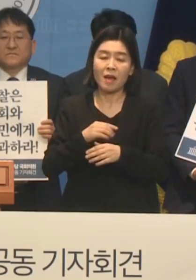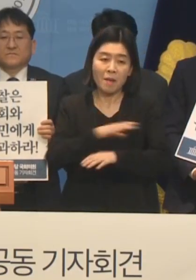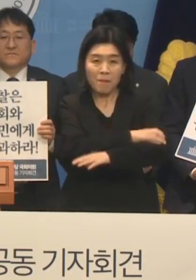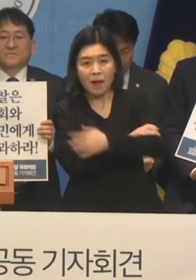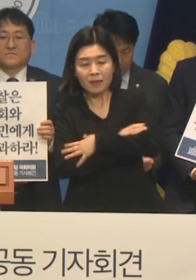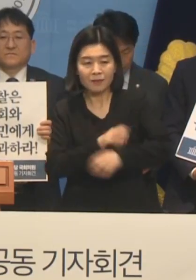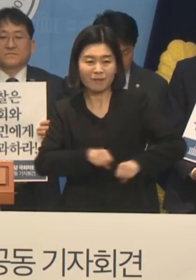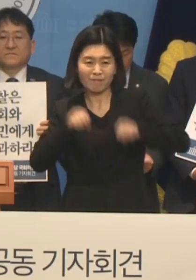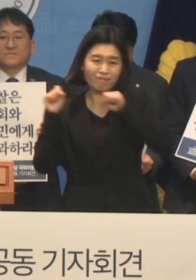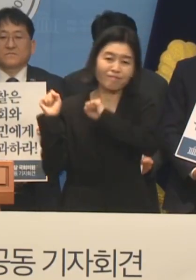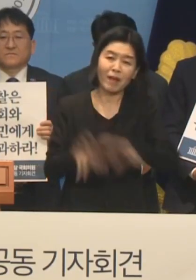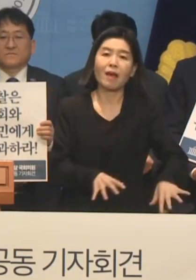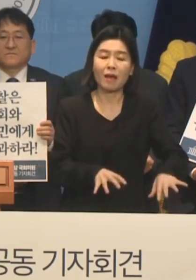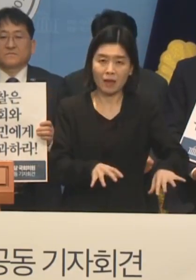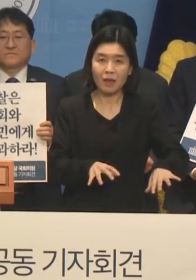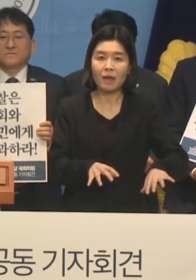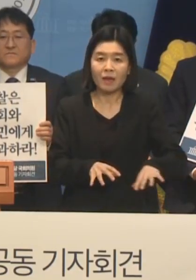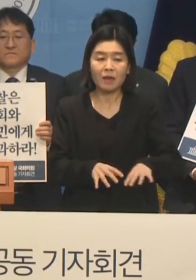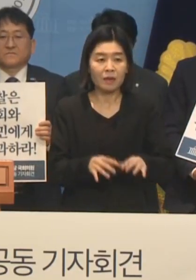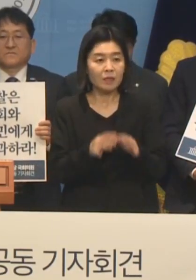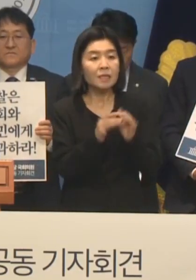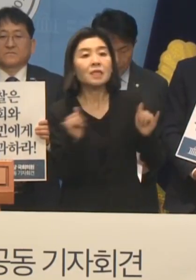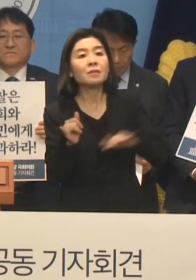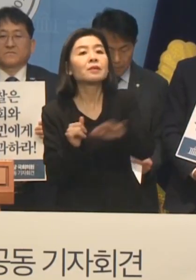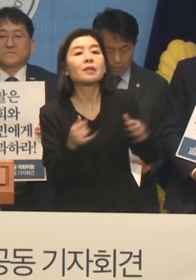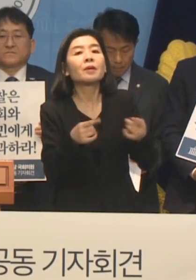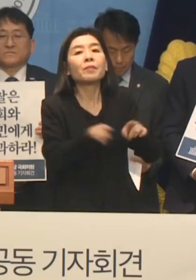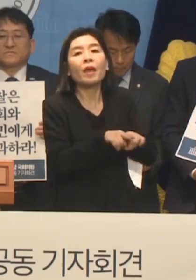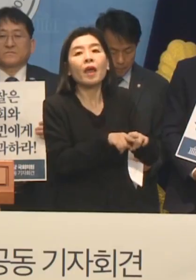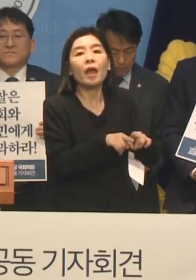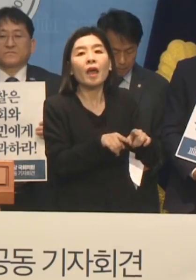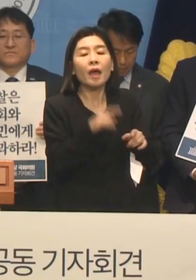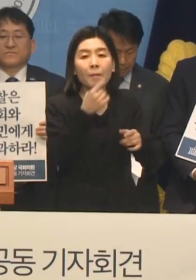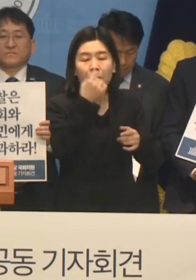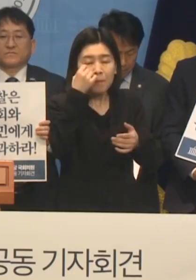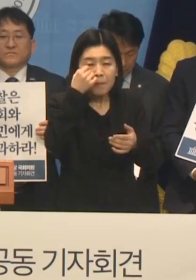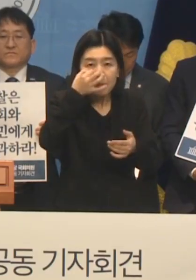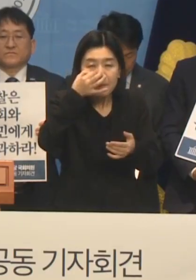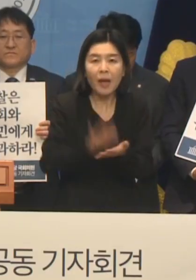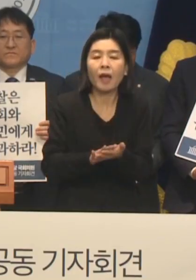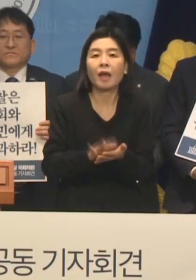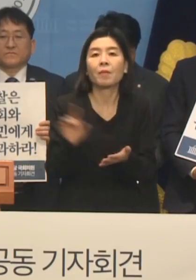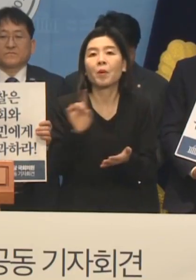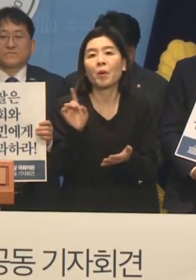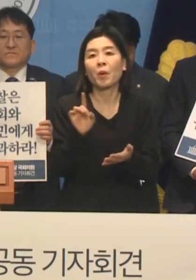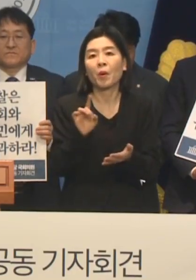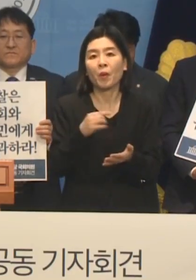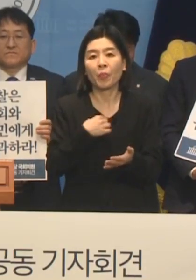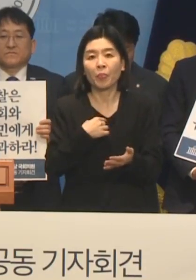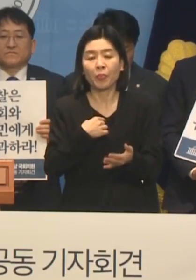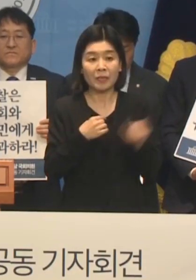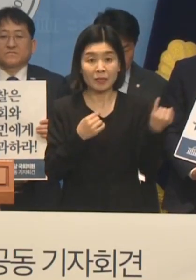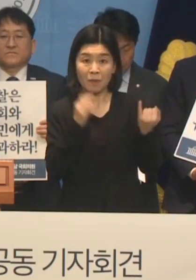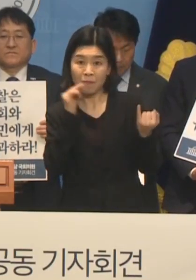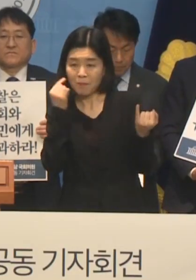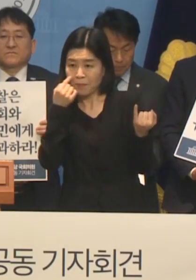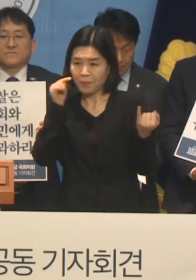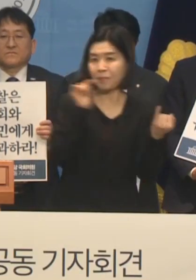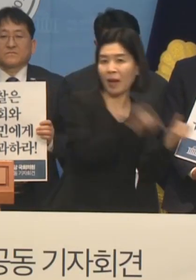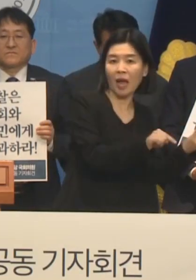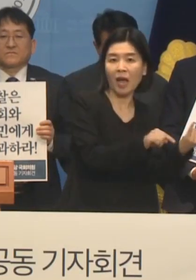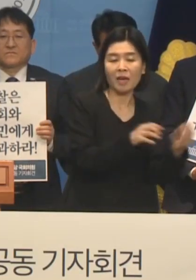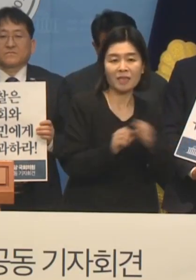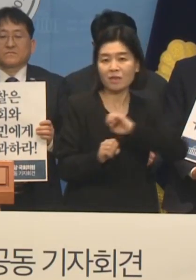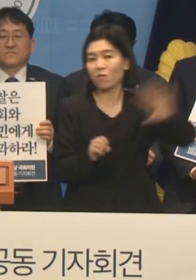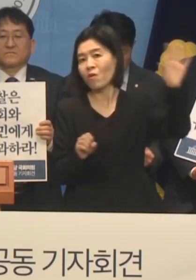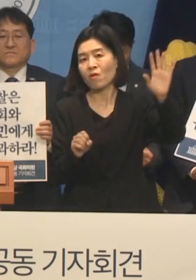내팽개쳤습니다. 같이 있던 시민분들의 증언에 따르면 저를 지목하면서 치워버려,